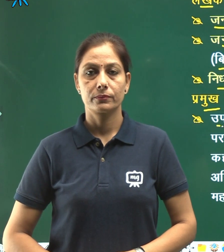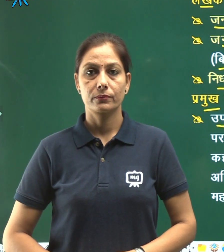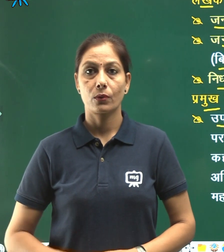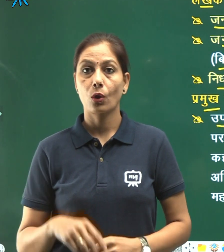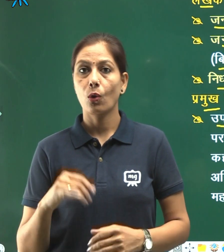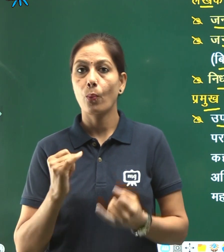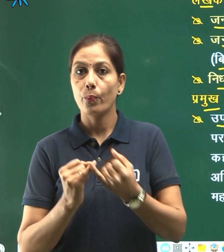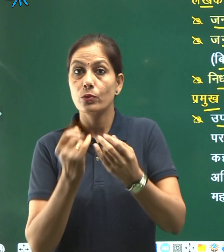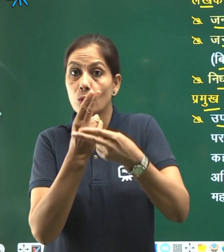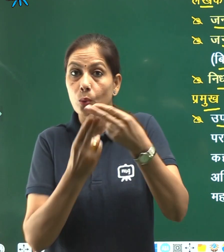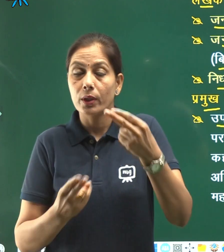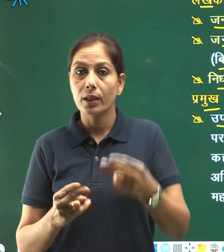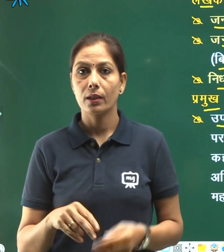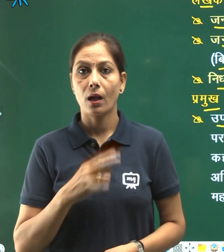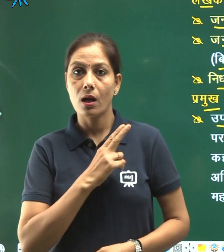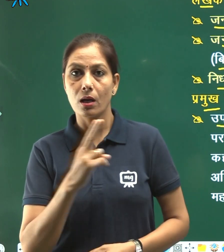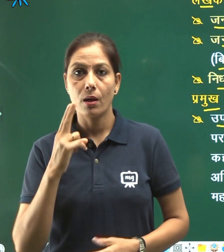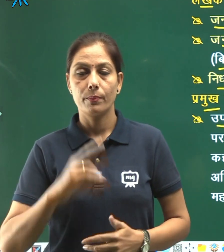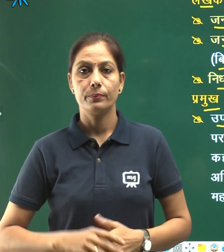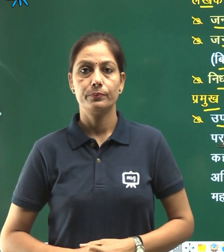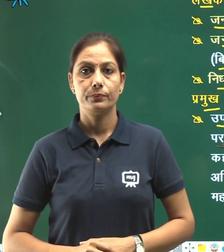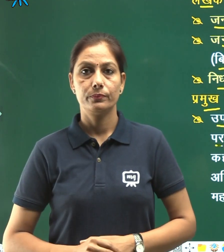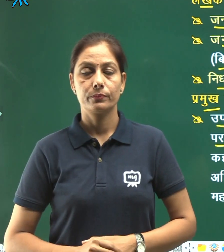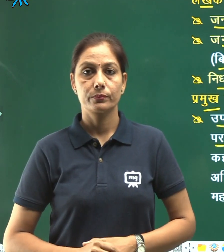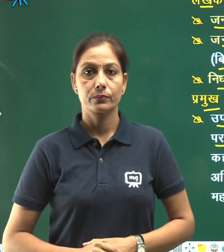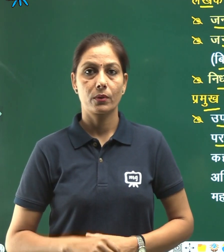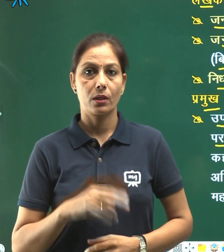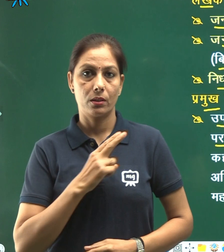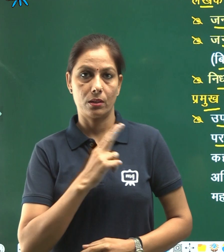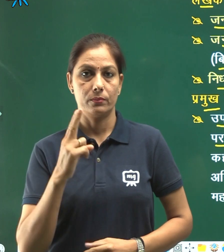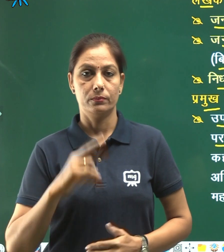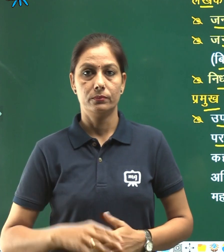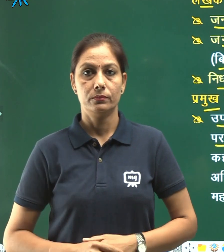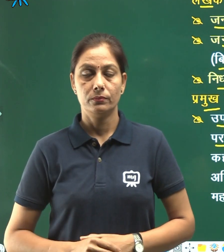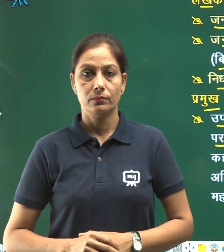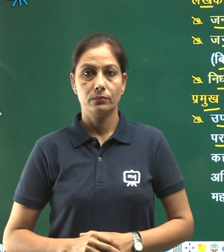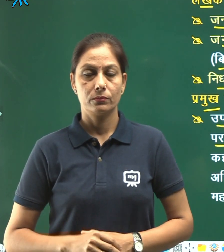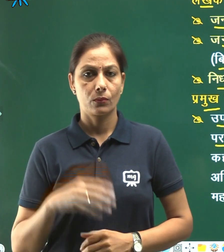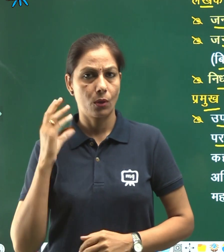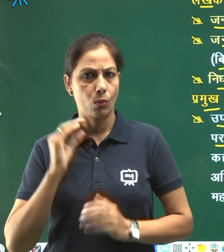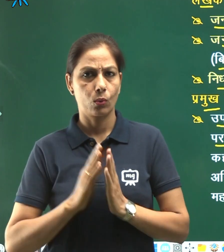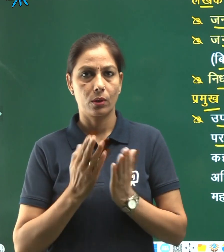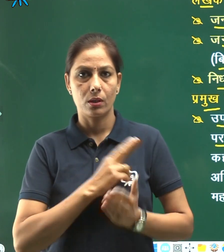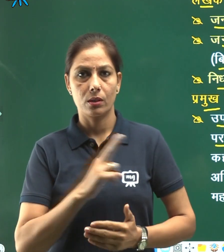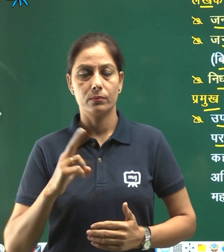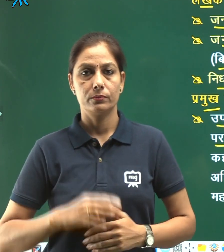उपन्यास है मैला आंचल, प्रति परिकथा, दीर्घ